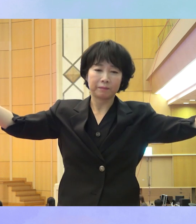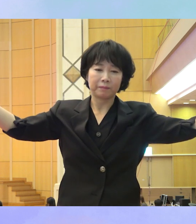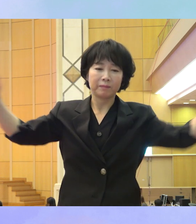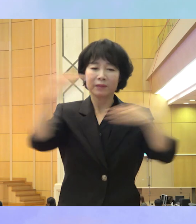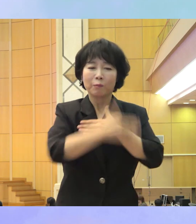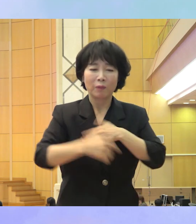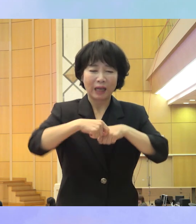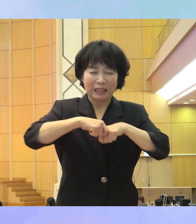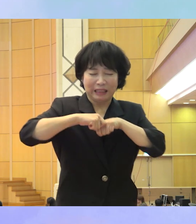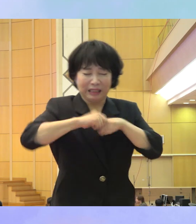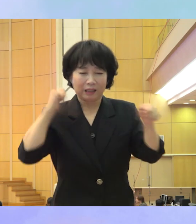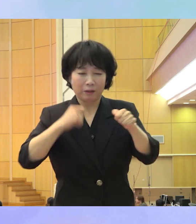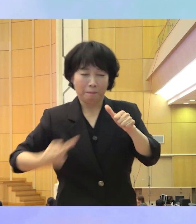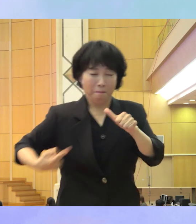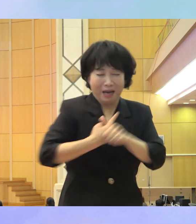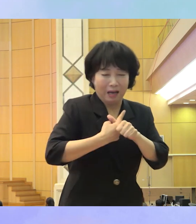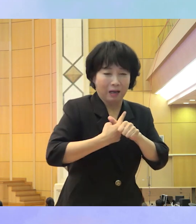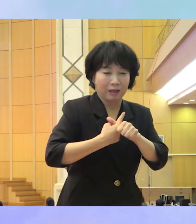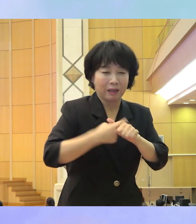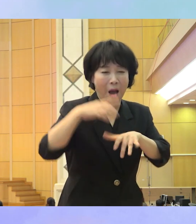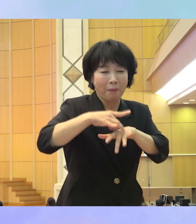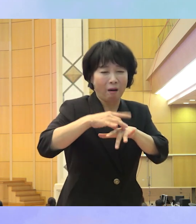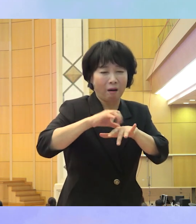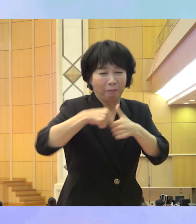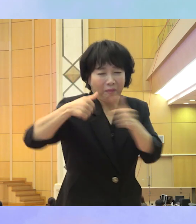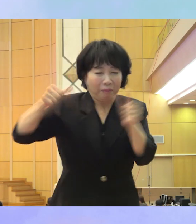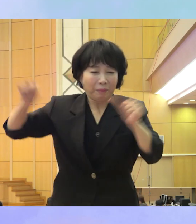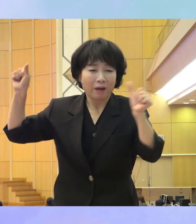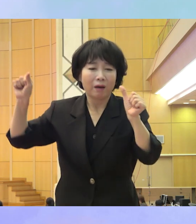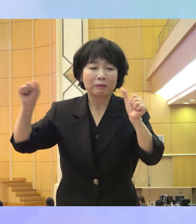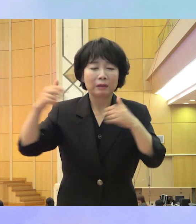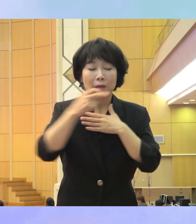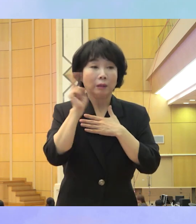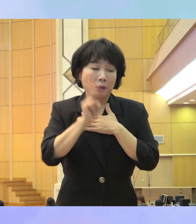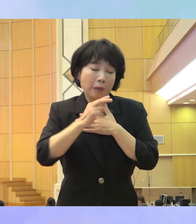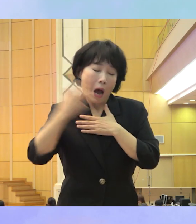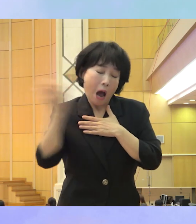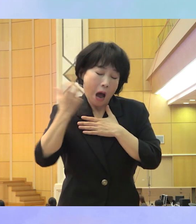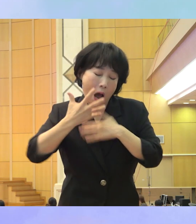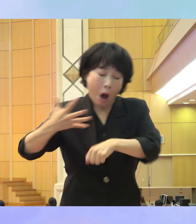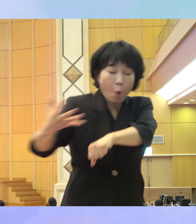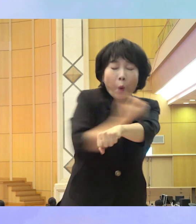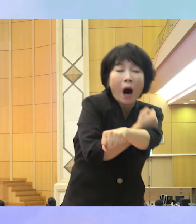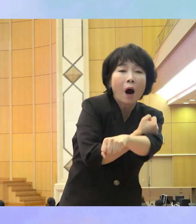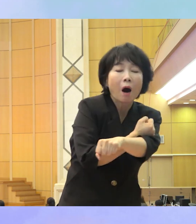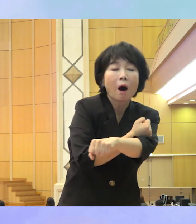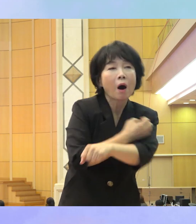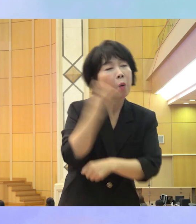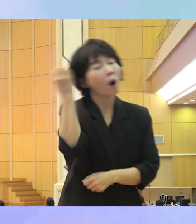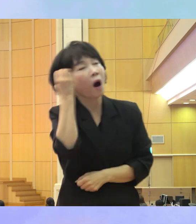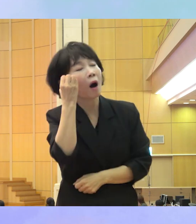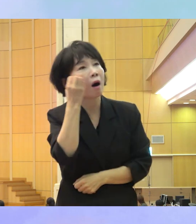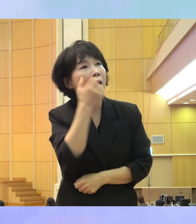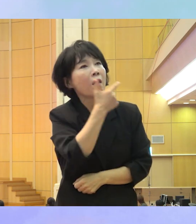살이 찢기시고 뼈가 으스러지고 그 아픔과 고통